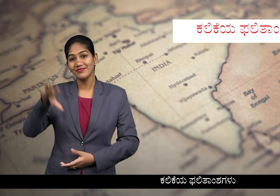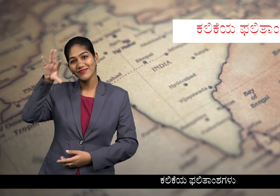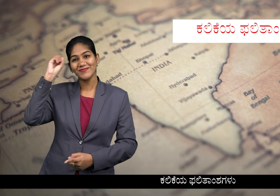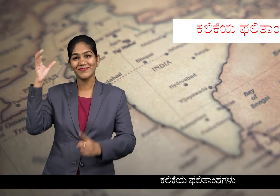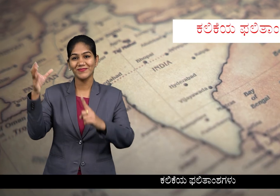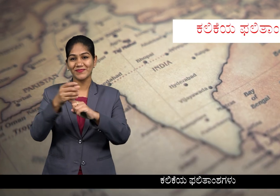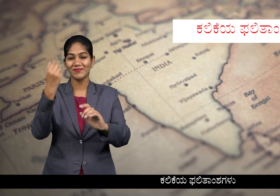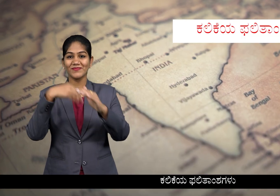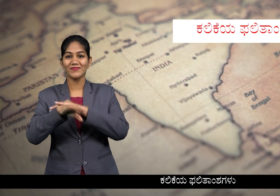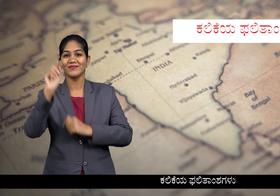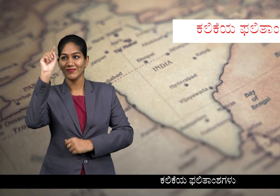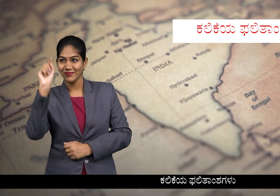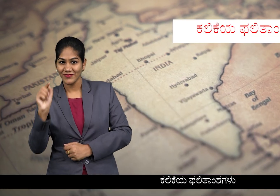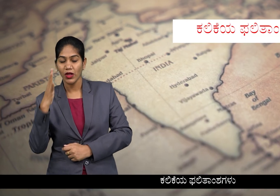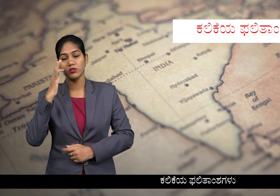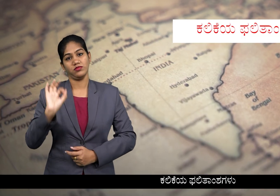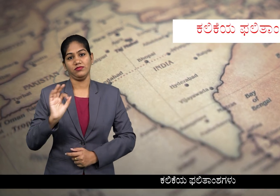ಕಲಿಕೆಯ ಫಲಿತಾಂಶಗಳು.